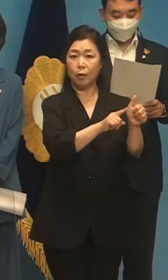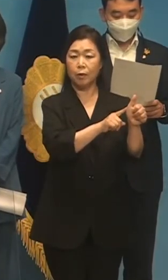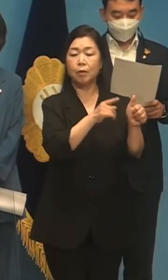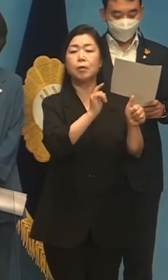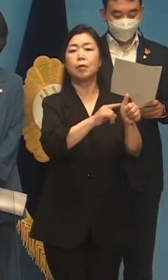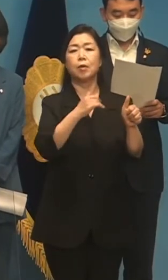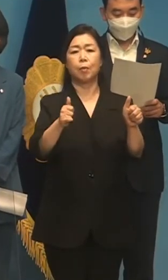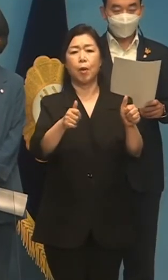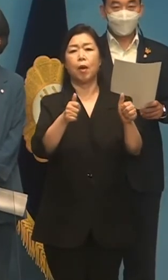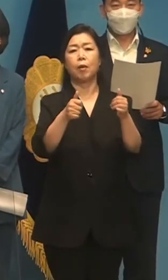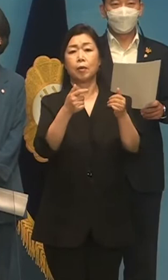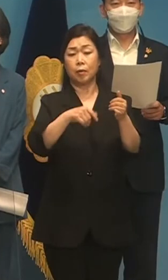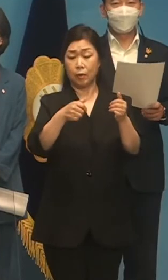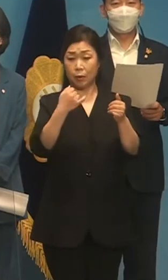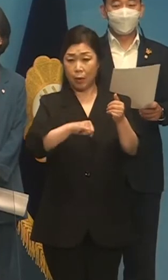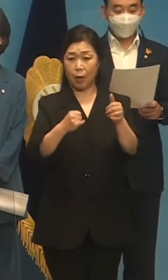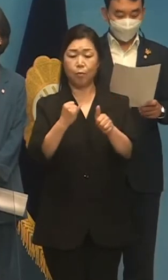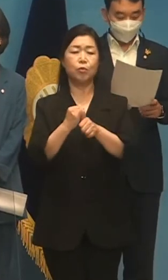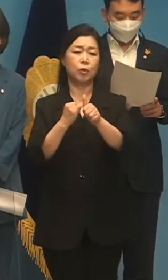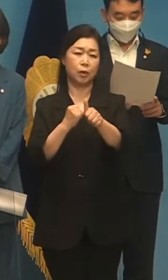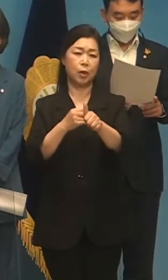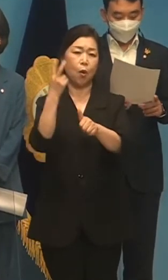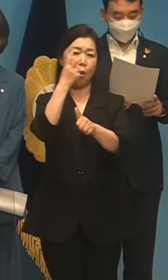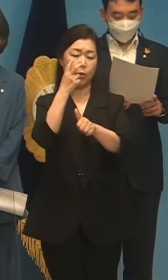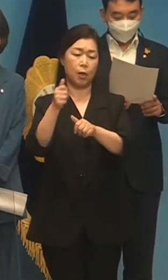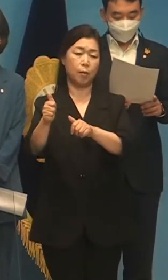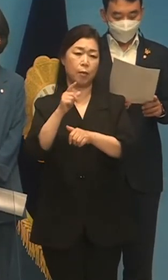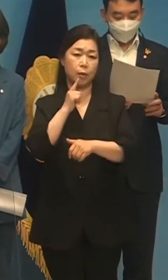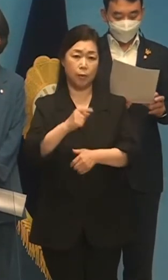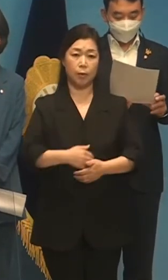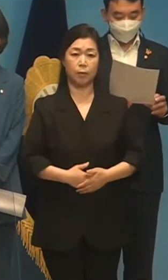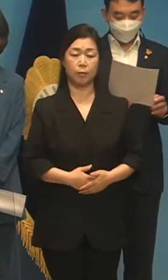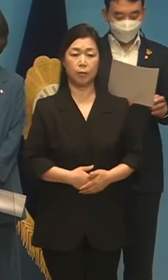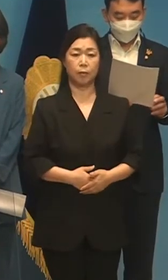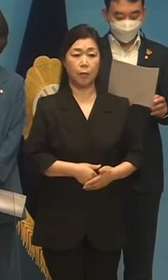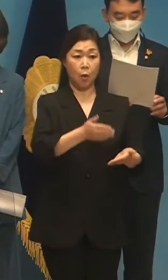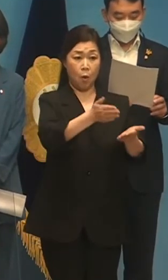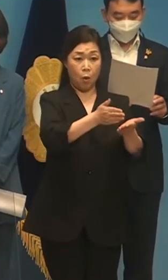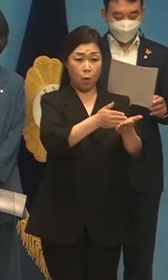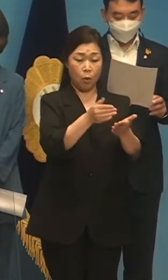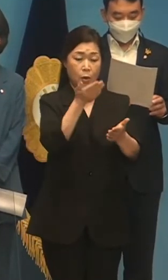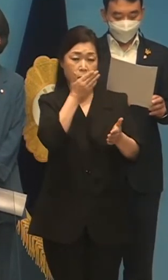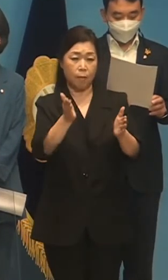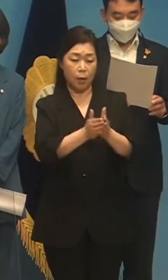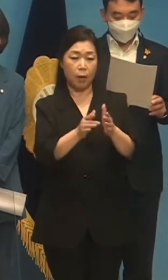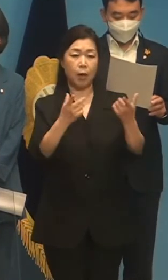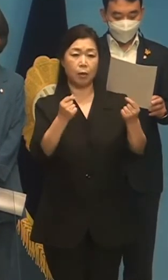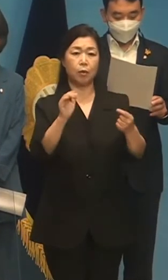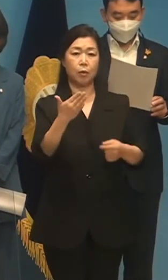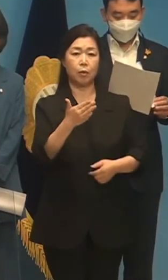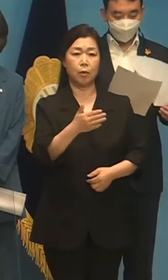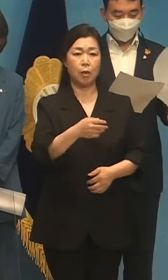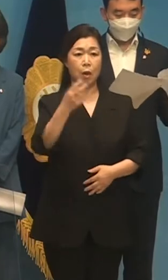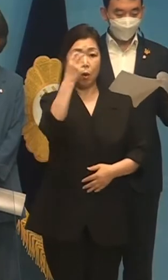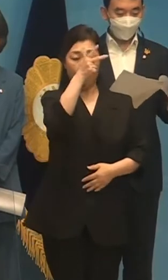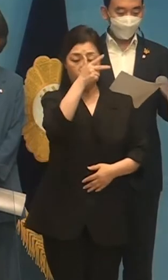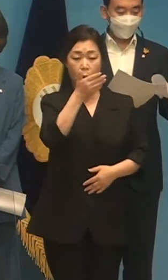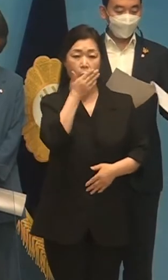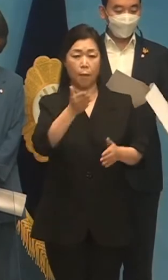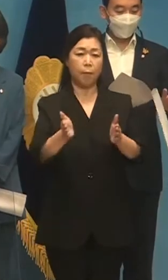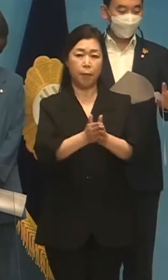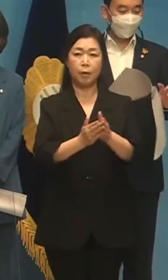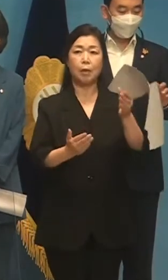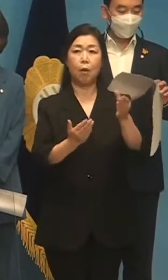맡았던 인사의 사위인 바로 그 검사입니다. 언론과 유착하여 총선에 개입하려 했다는 의혹을 산 검언유착 사건의 물타기를